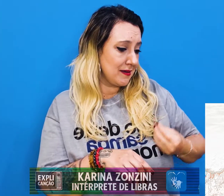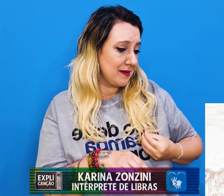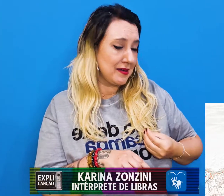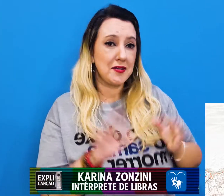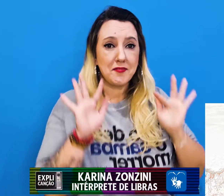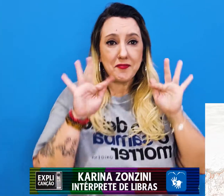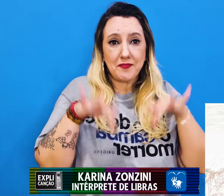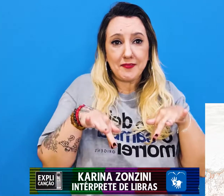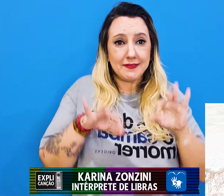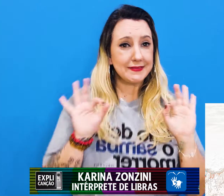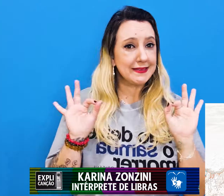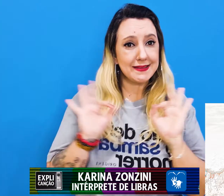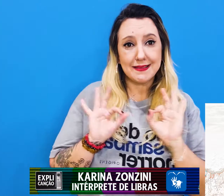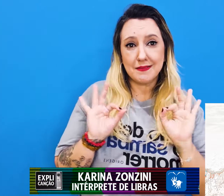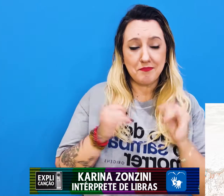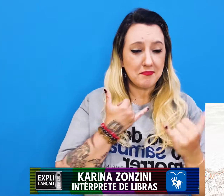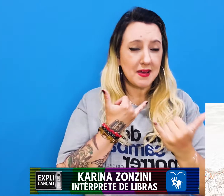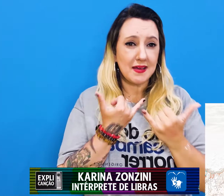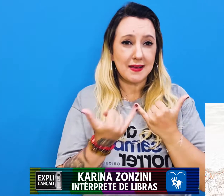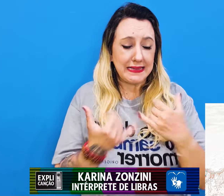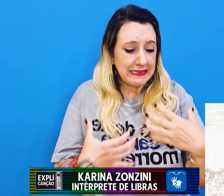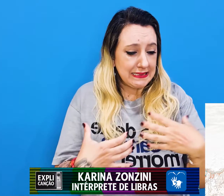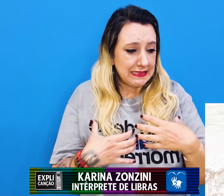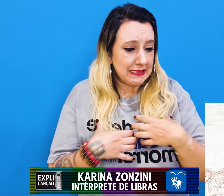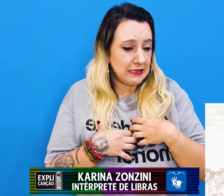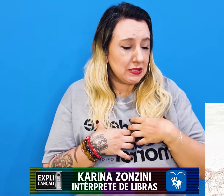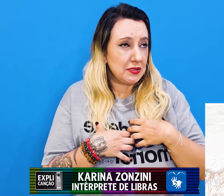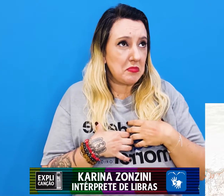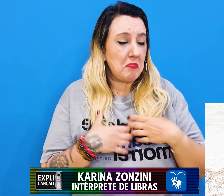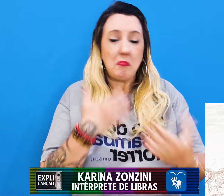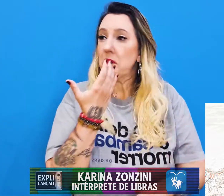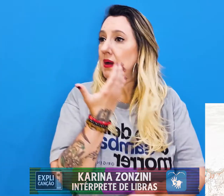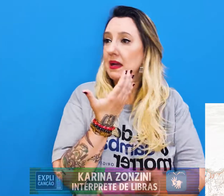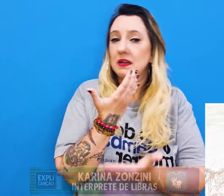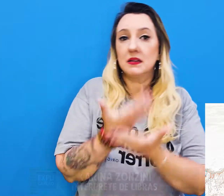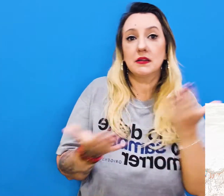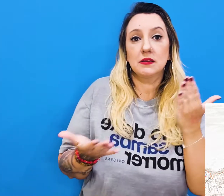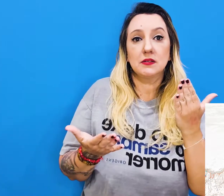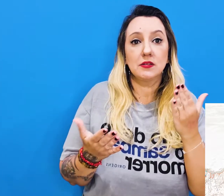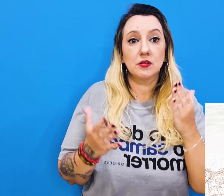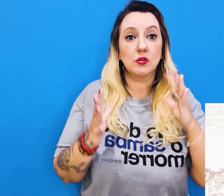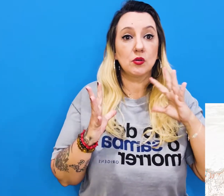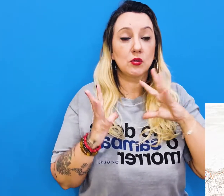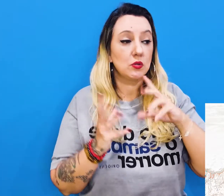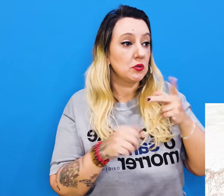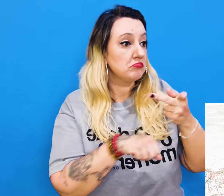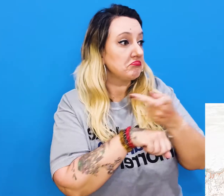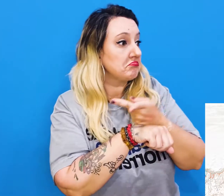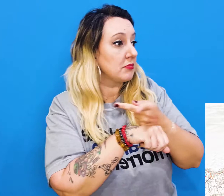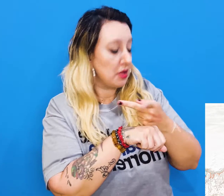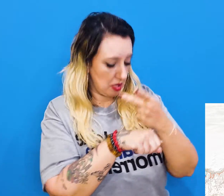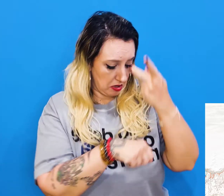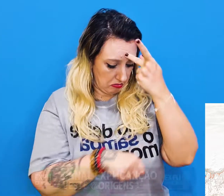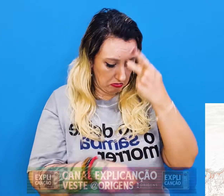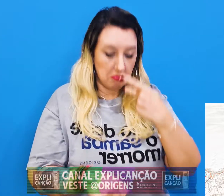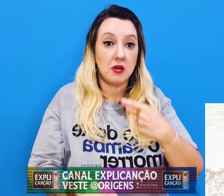nada sem fim. Me sinto no espaço, o tempo todo à procura de